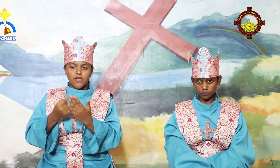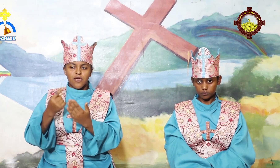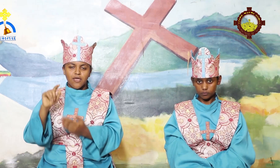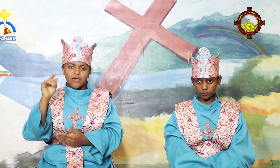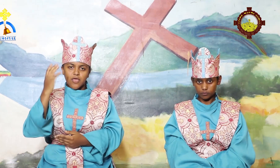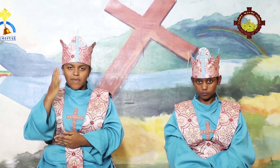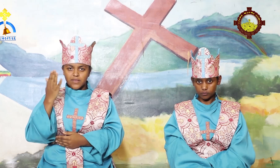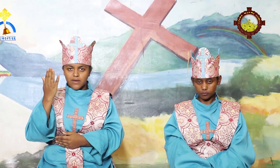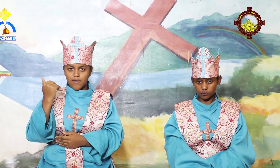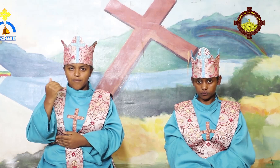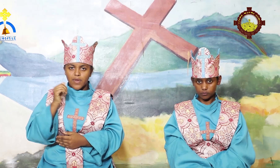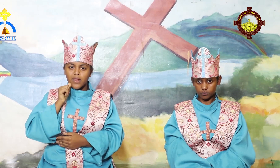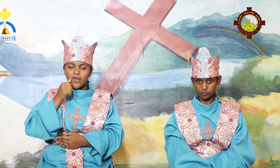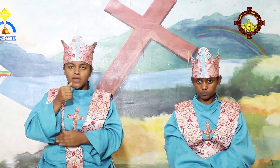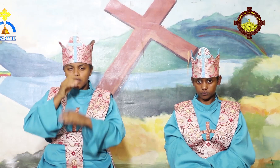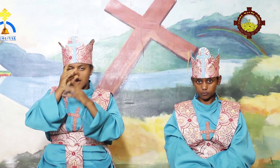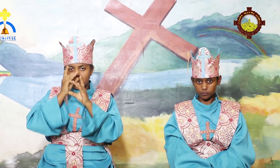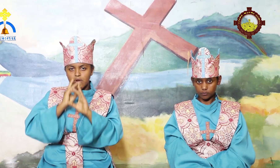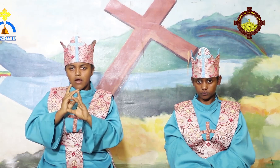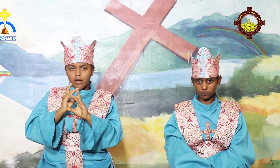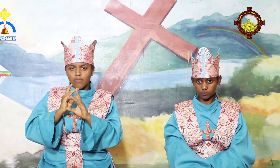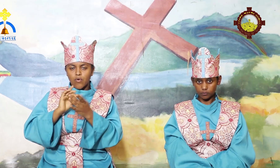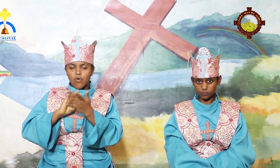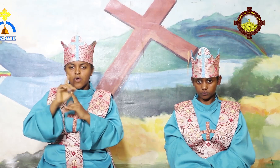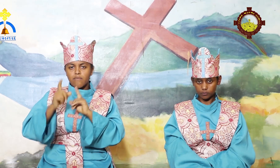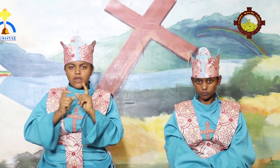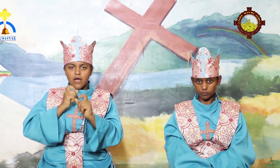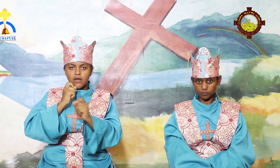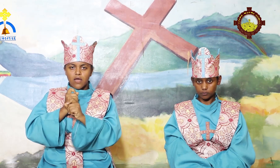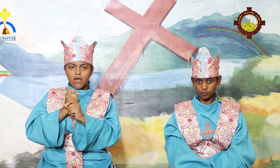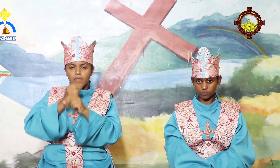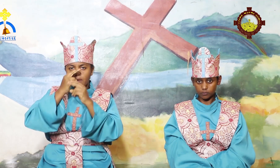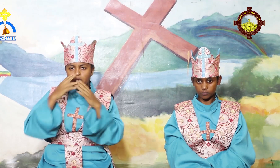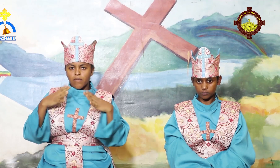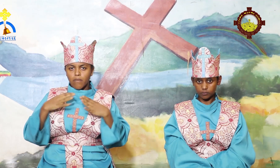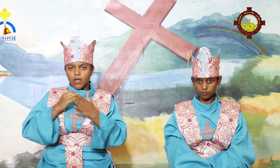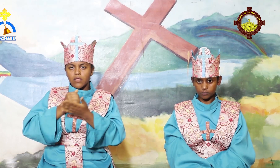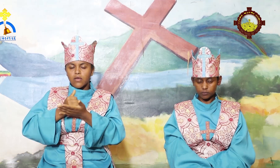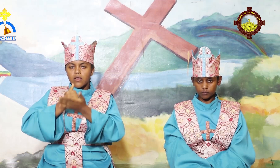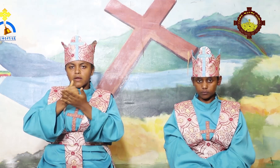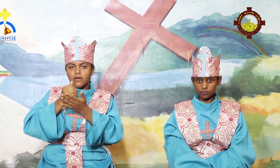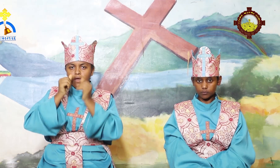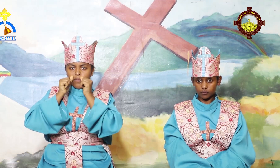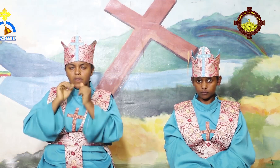ግብራችን ይህን ይመስል ነበር። ነገ ከምናከብረው ከመድኃኔዓለም የክብረ በዓል ረድኤት